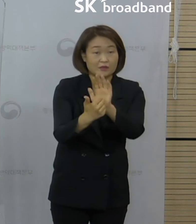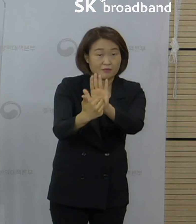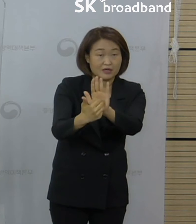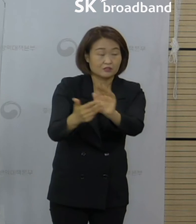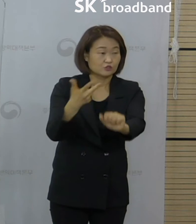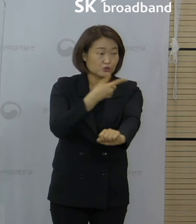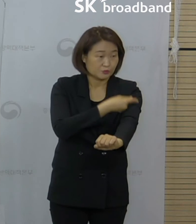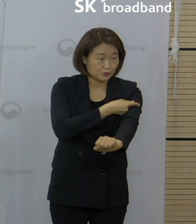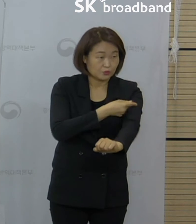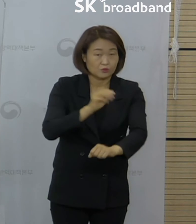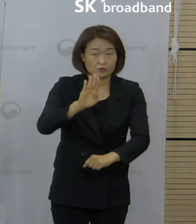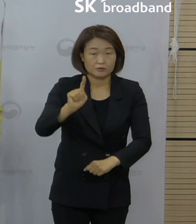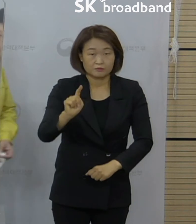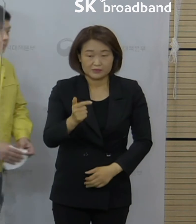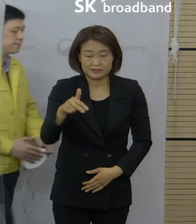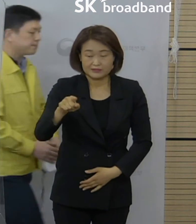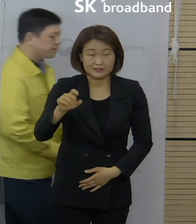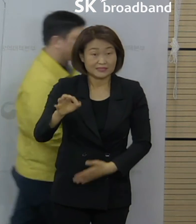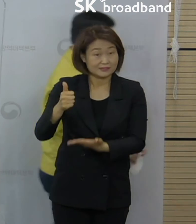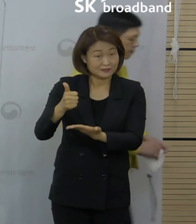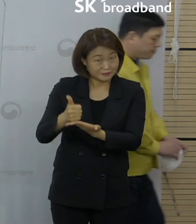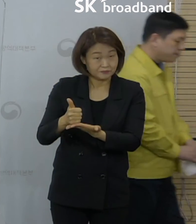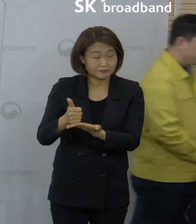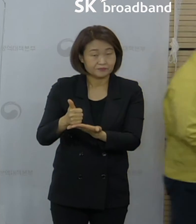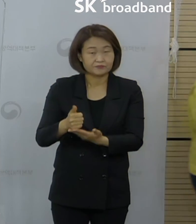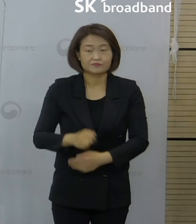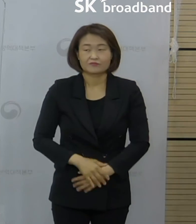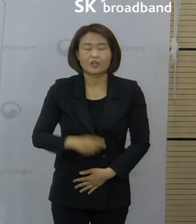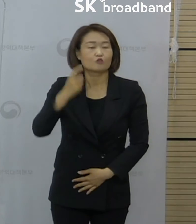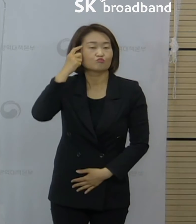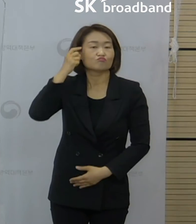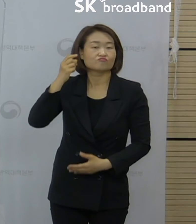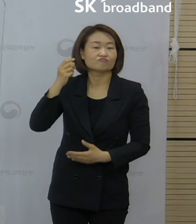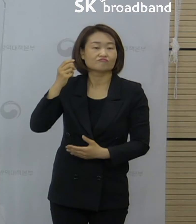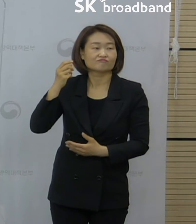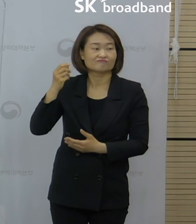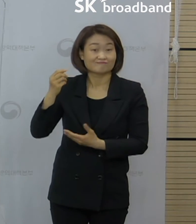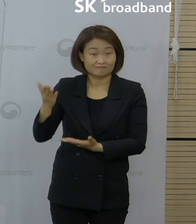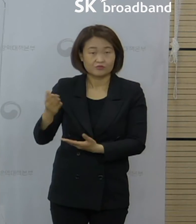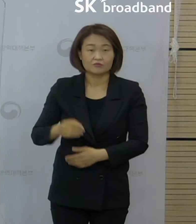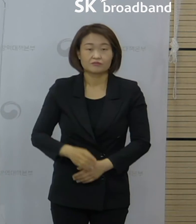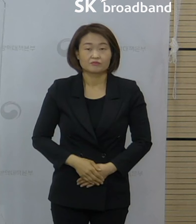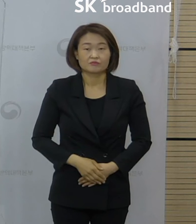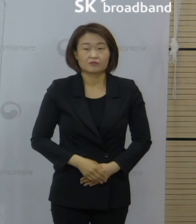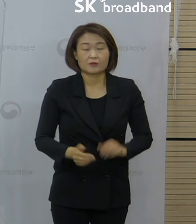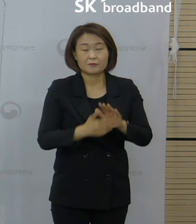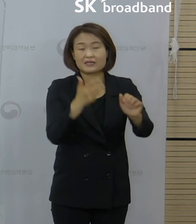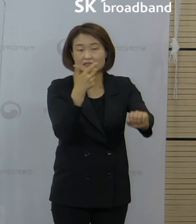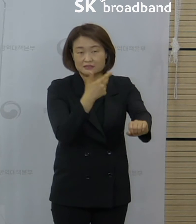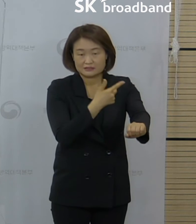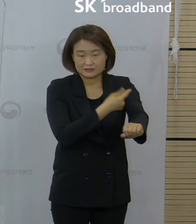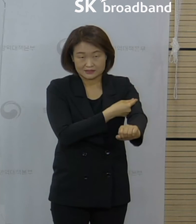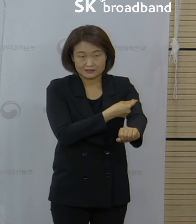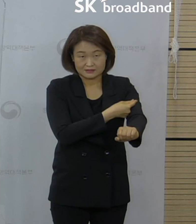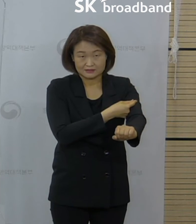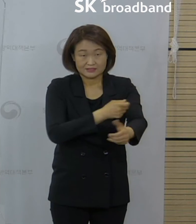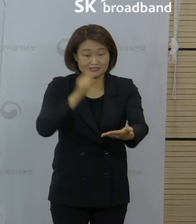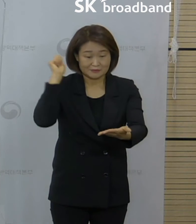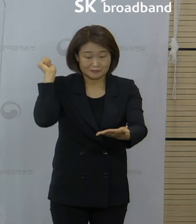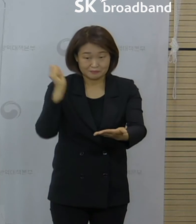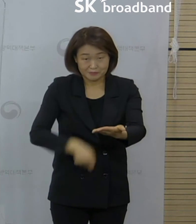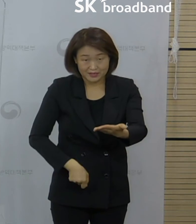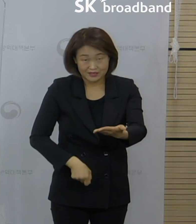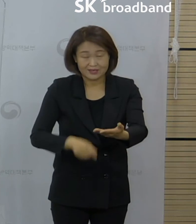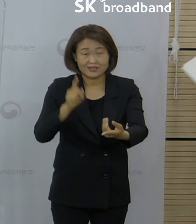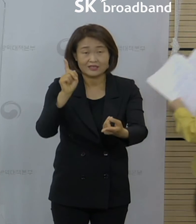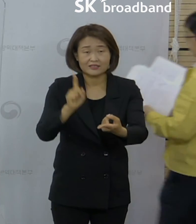반장께 관련되어서 백신 여권과 관련된 이후의 조치에 대해서 이건